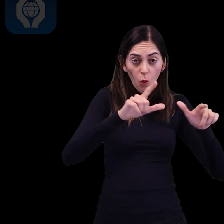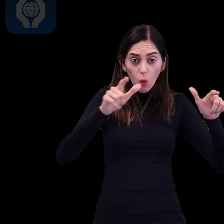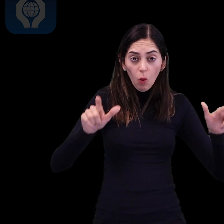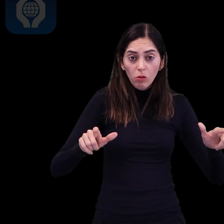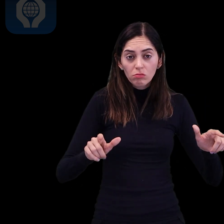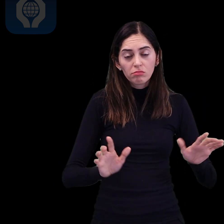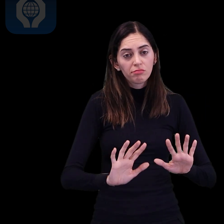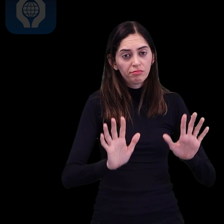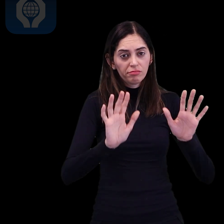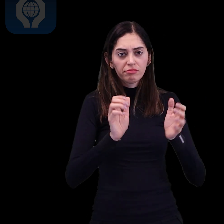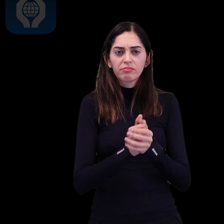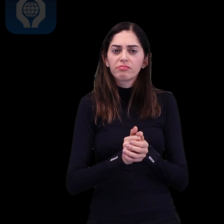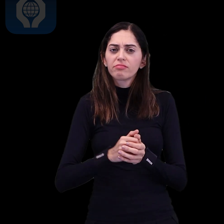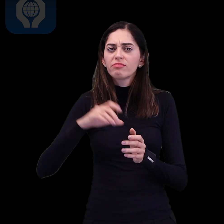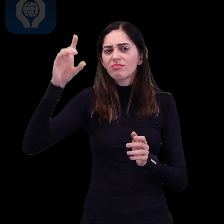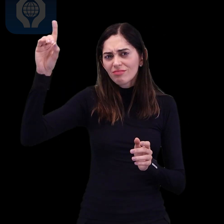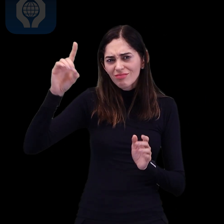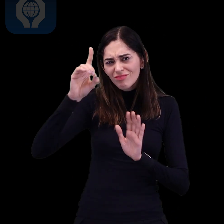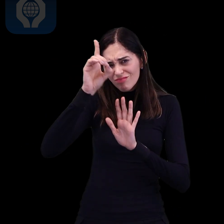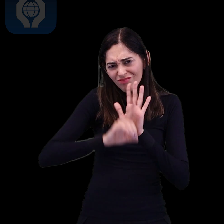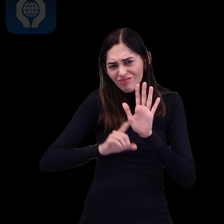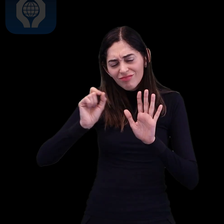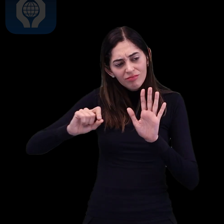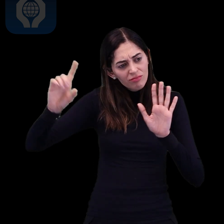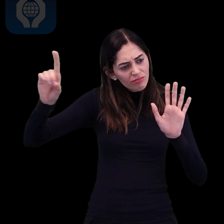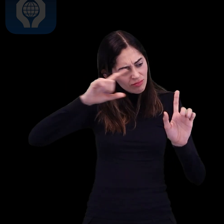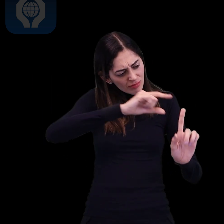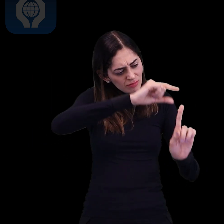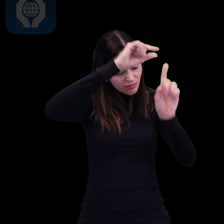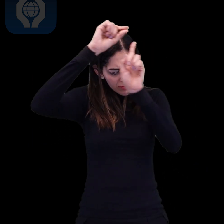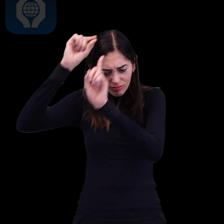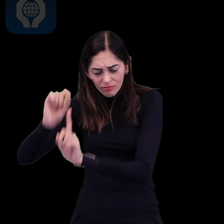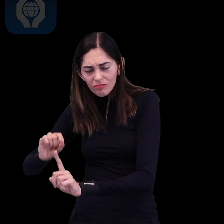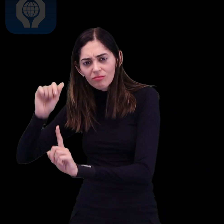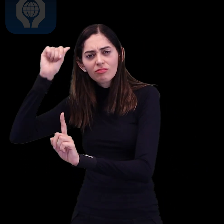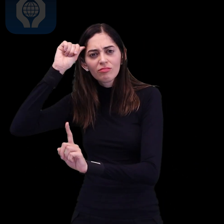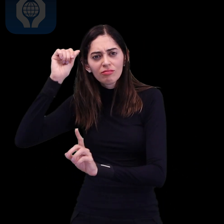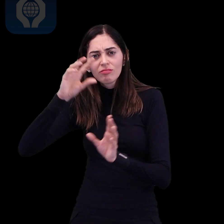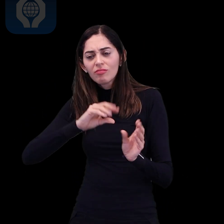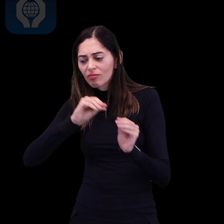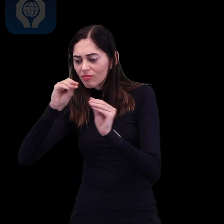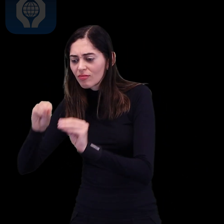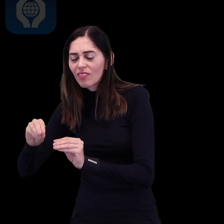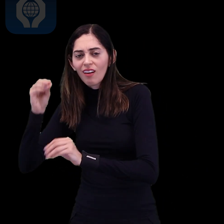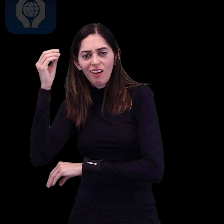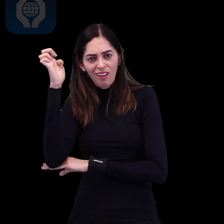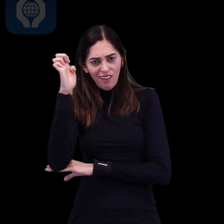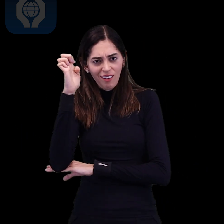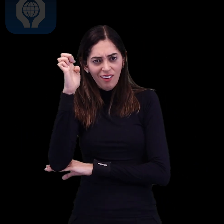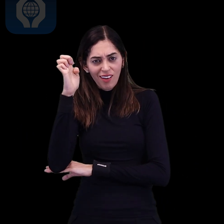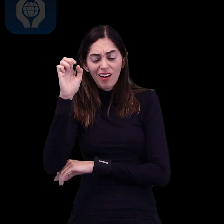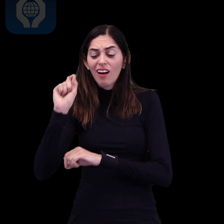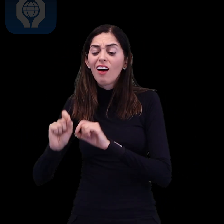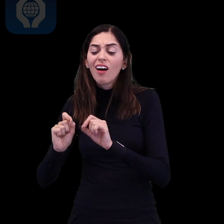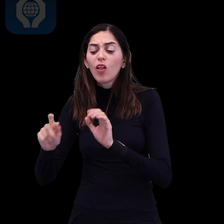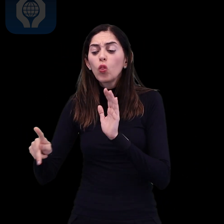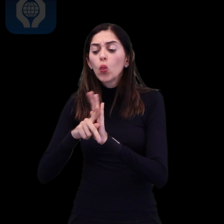Adão, será que Deus tinha o direito de pegar Adão e colocá-lo no jardim? Quem era o dono de